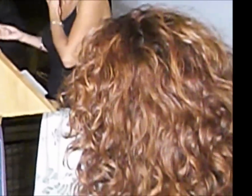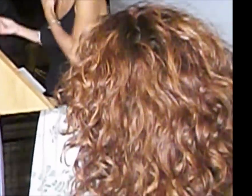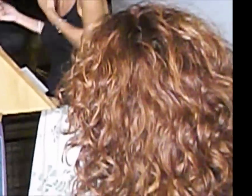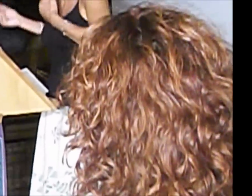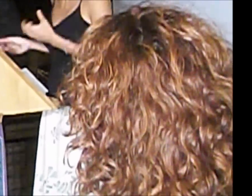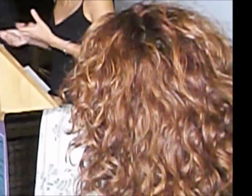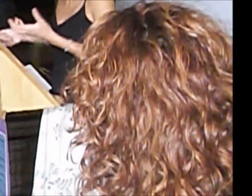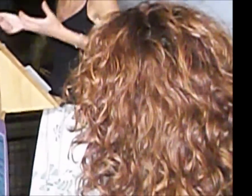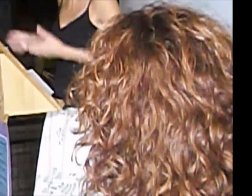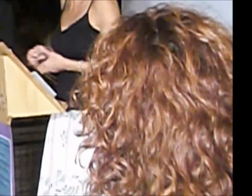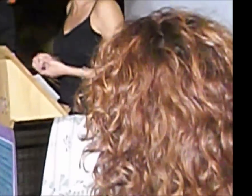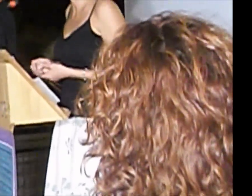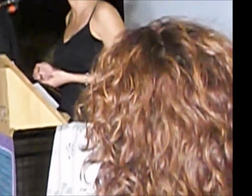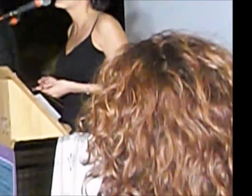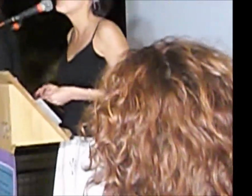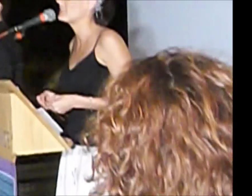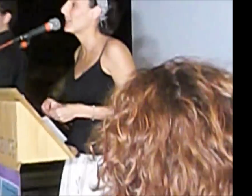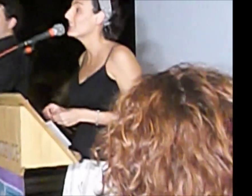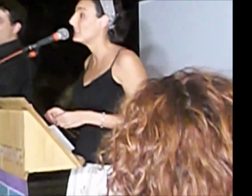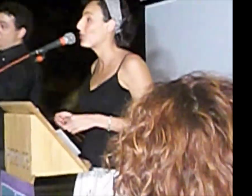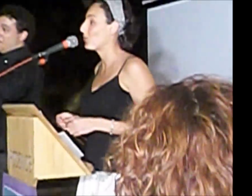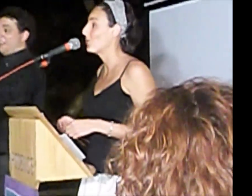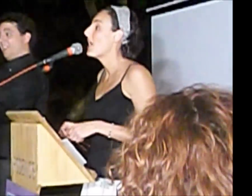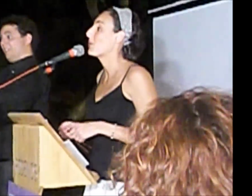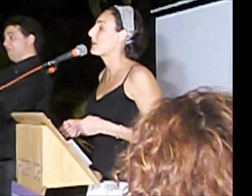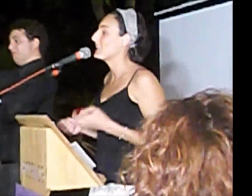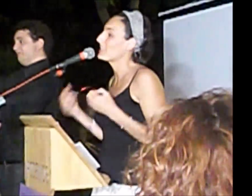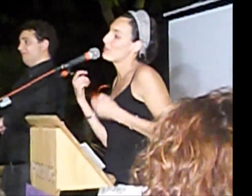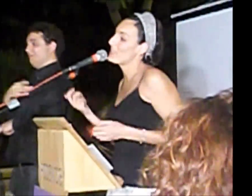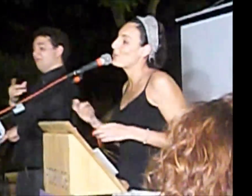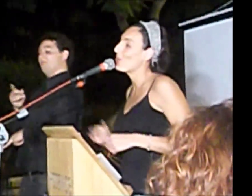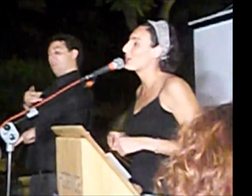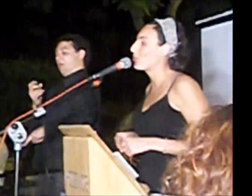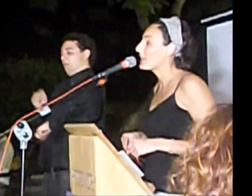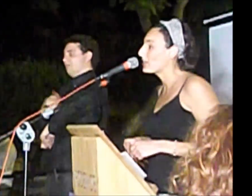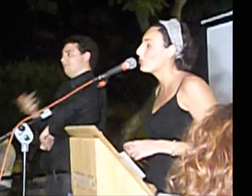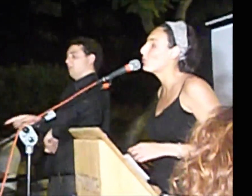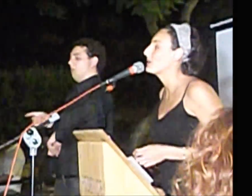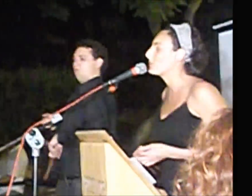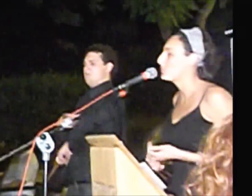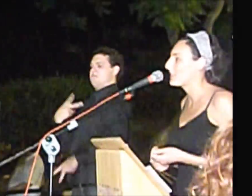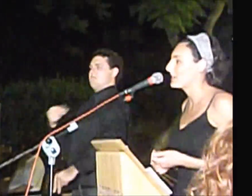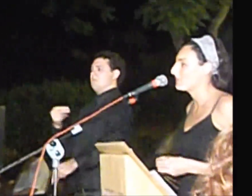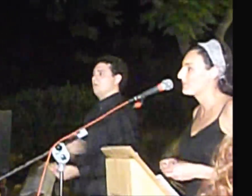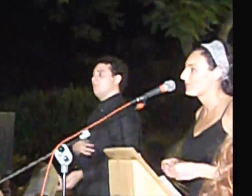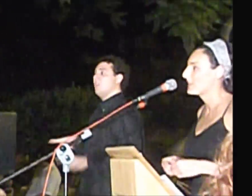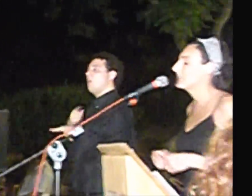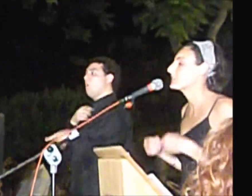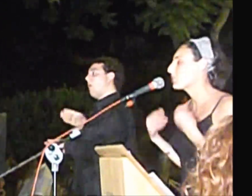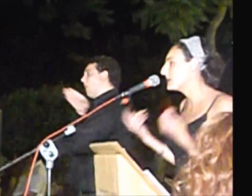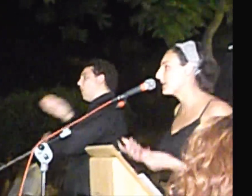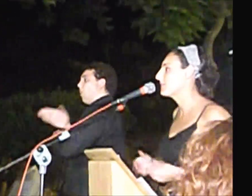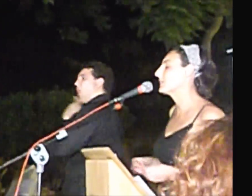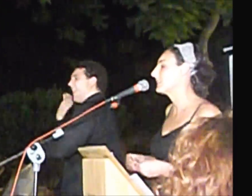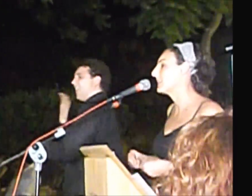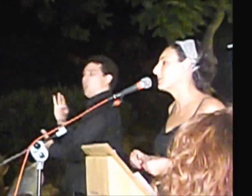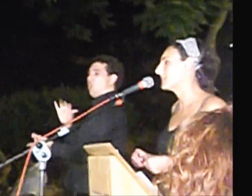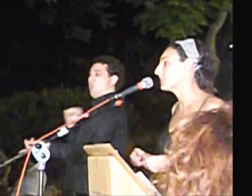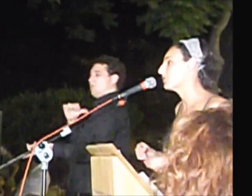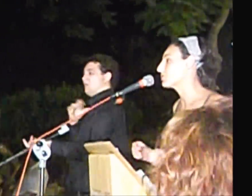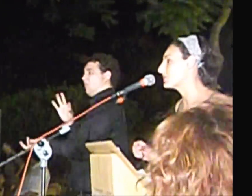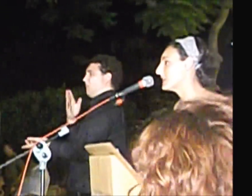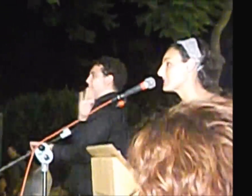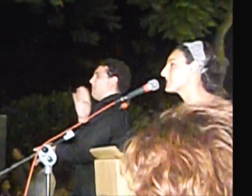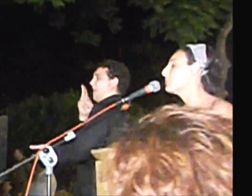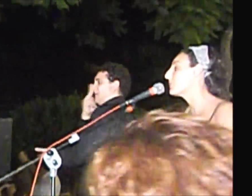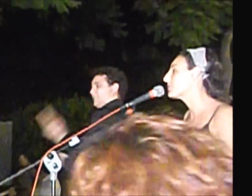a ti el soldado, pues si ese día está de buenas, te deja pasar, y si no, no, aunque vayas al médico, al colegio o a ver a tu madre. Esa es la humillación que tienen que pasar